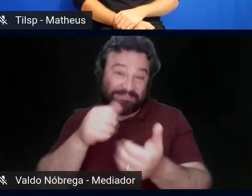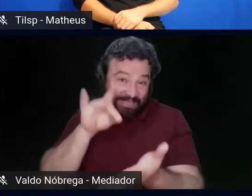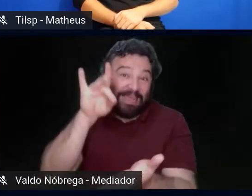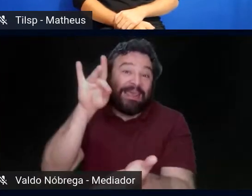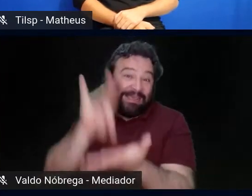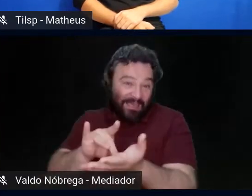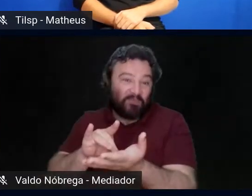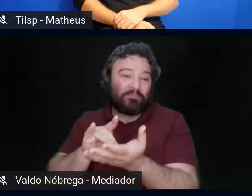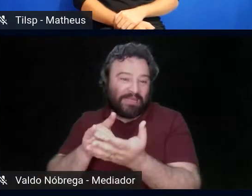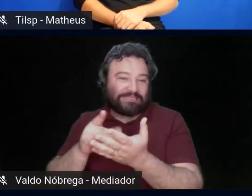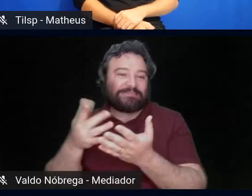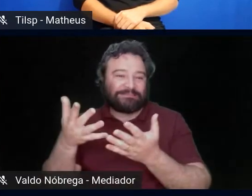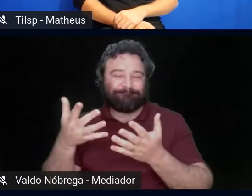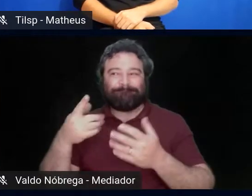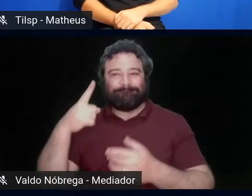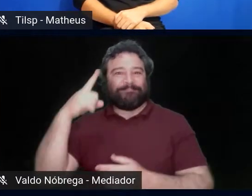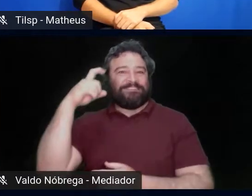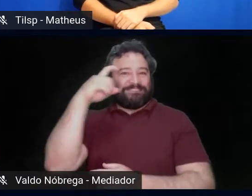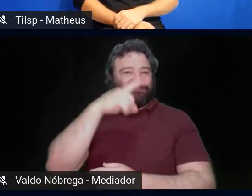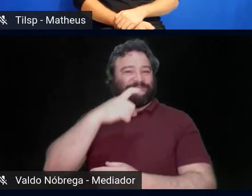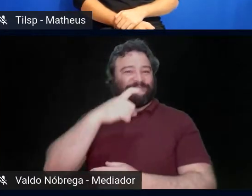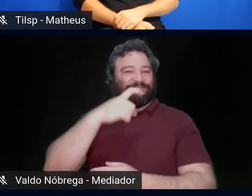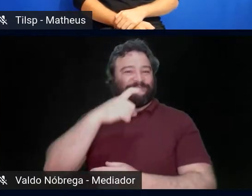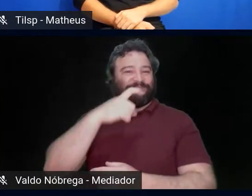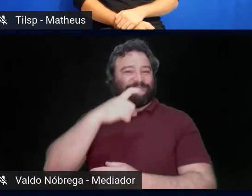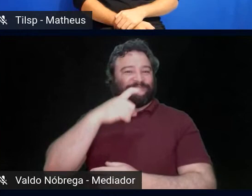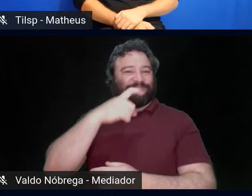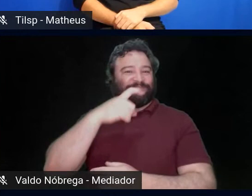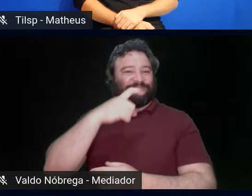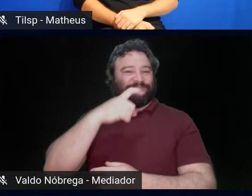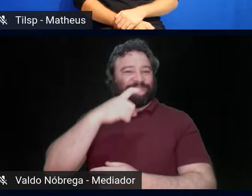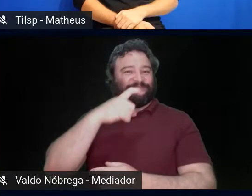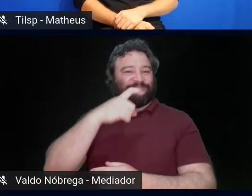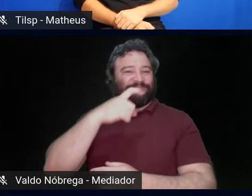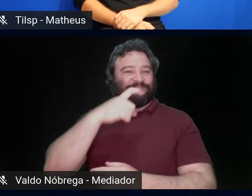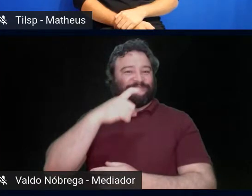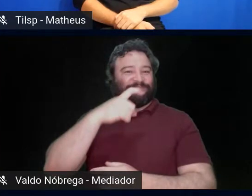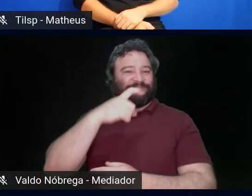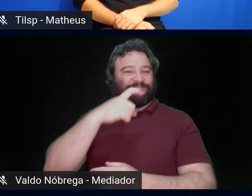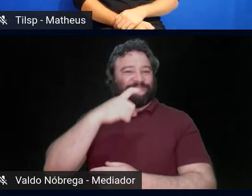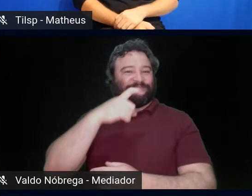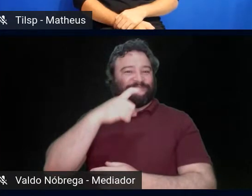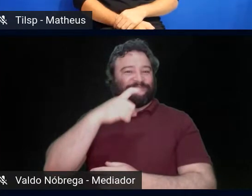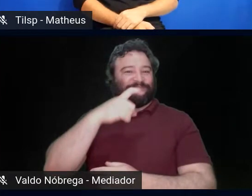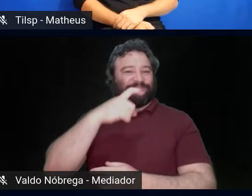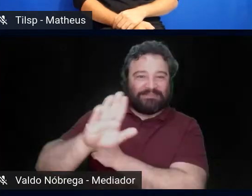O Valdo está travado. É realmente eh, é difícil